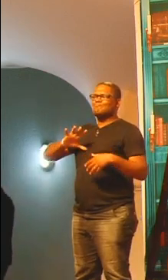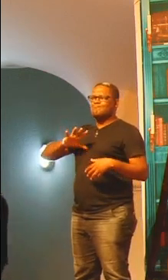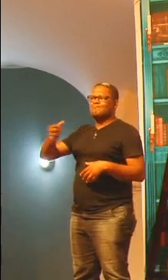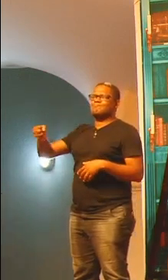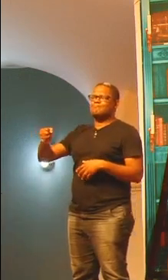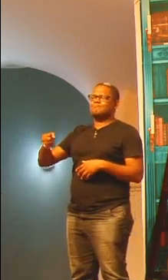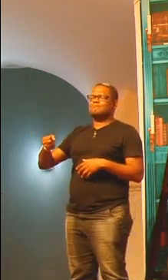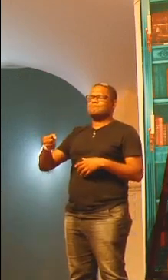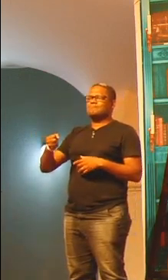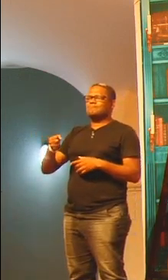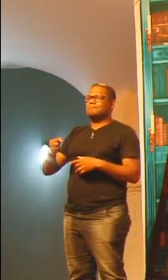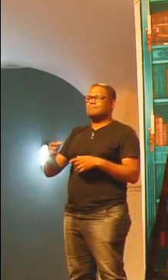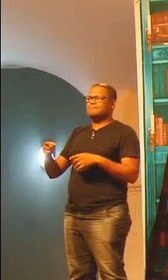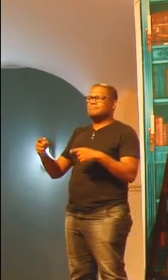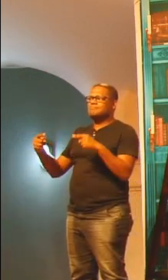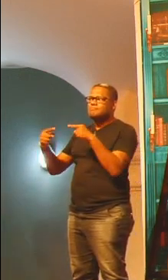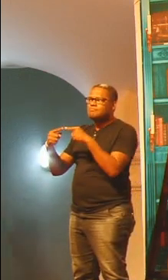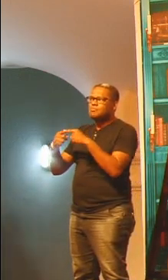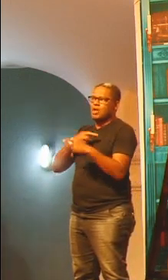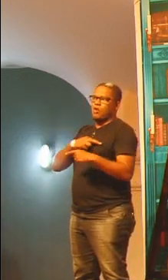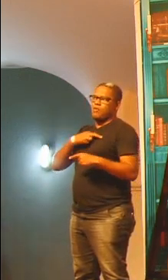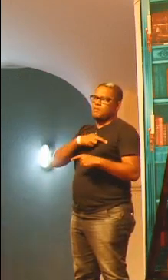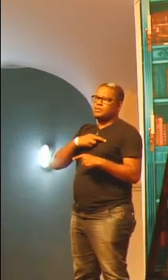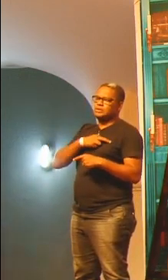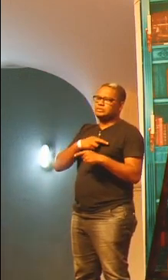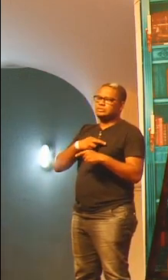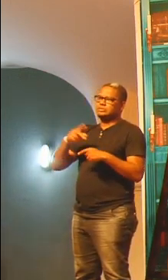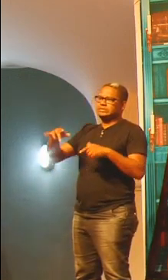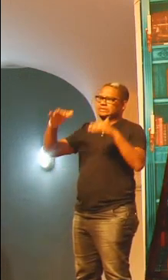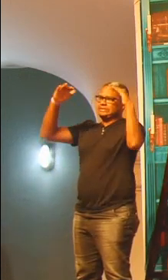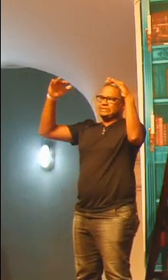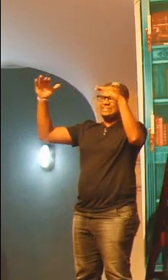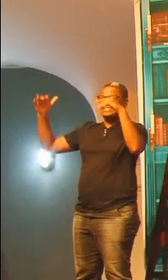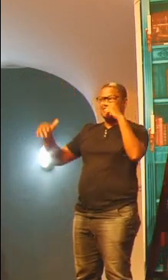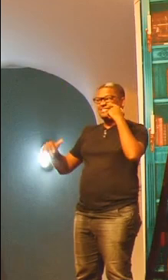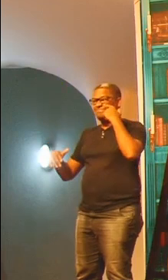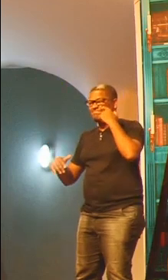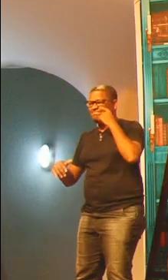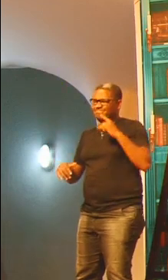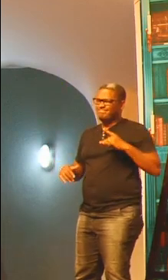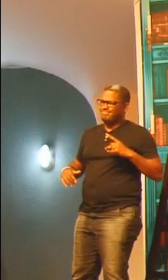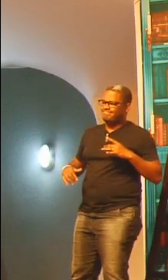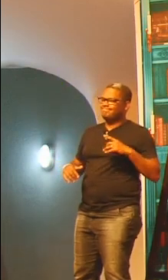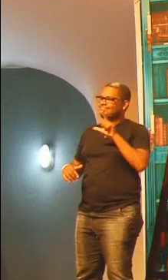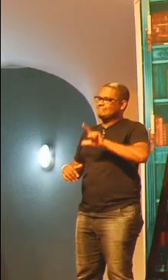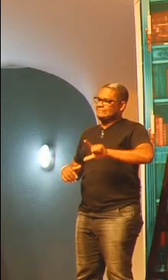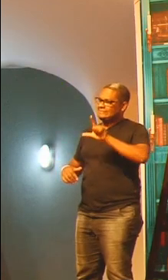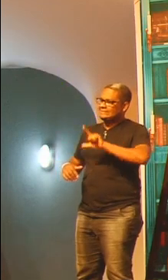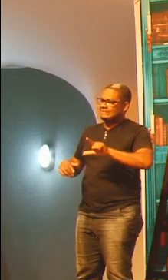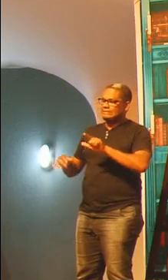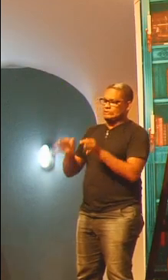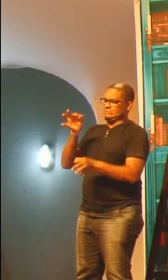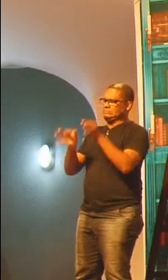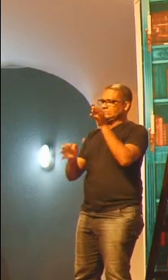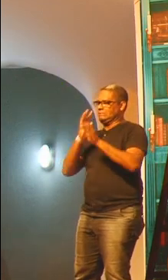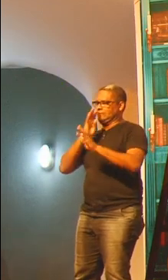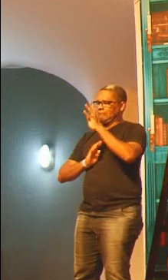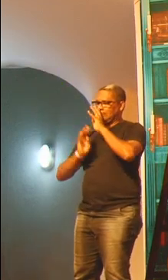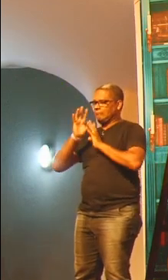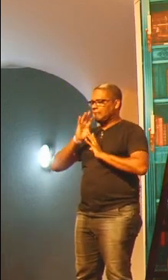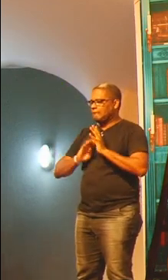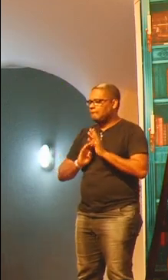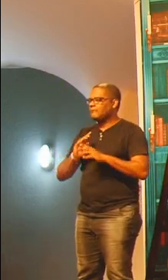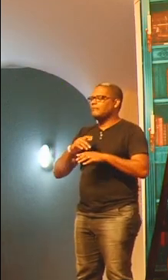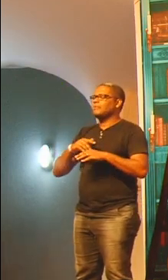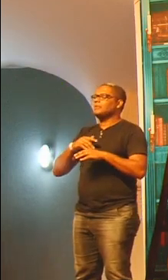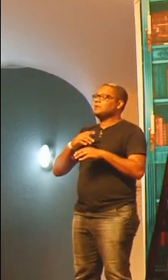fazer o livro de contos para adultos, porque eu tinha medo da literatura, né, de ser julgado e tal. E aí